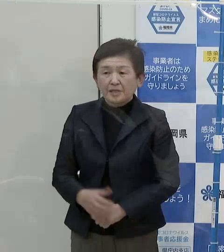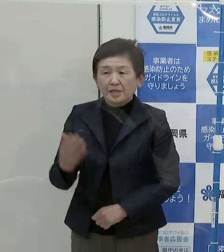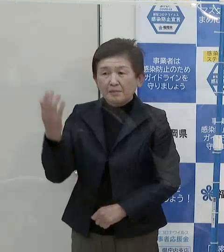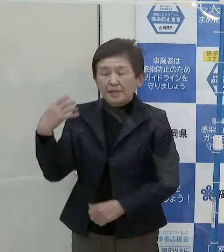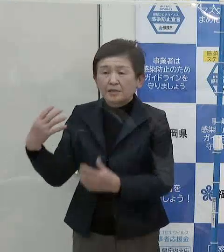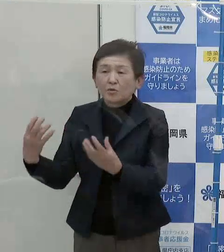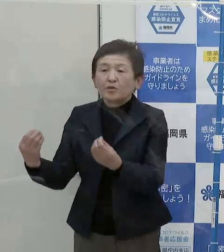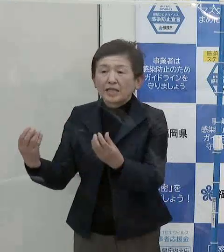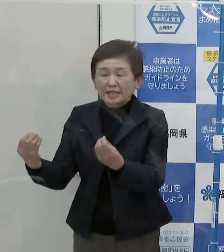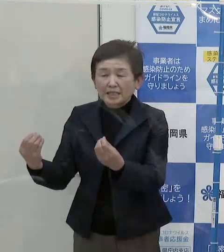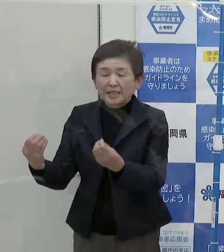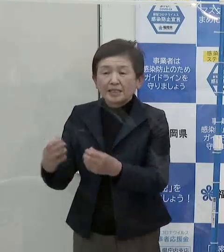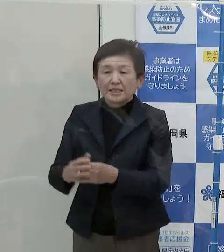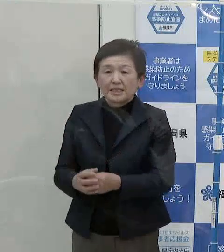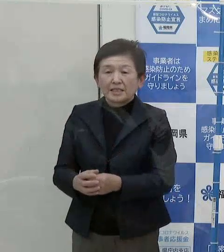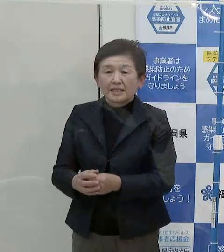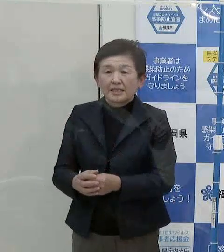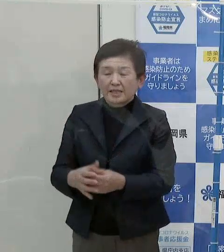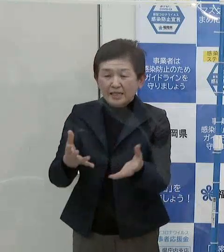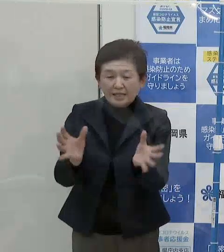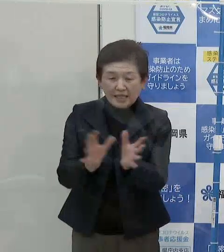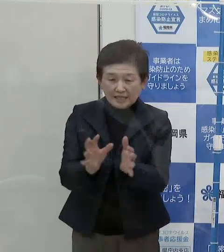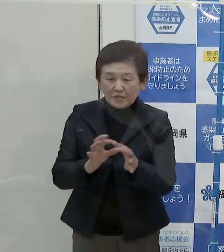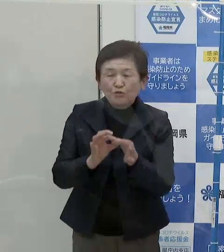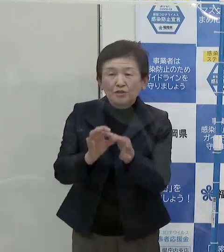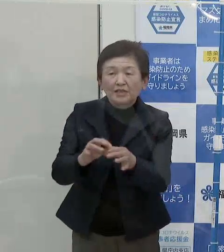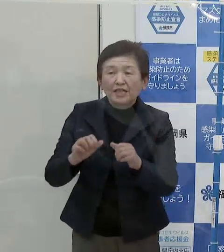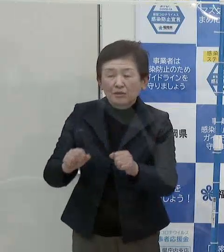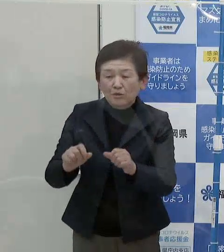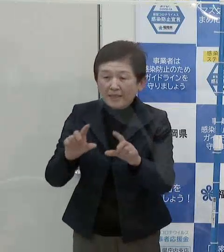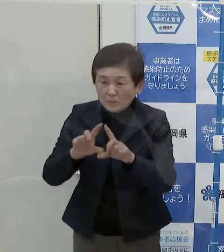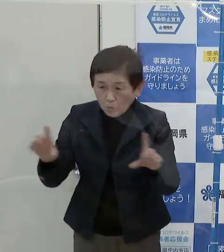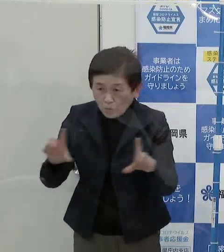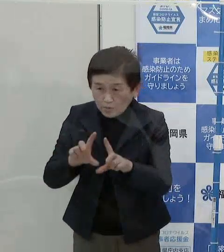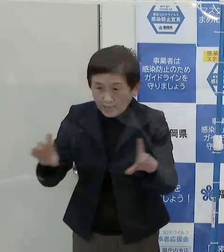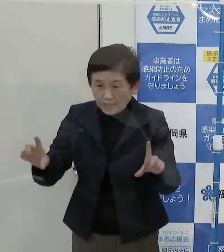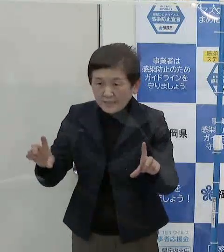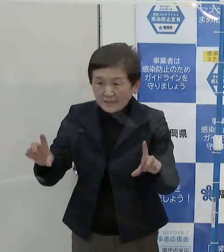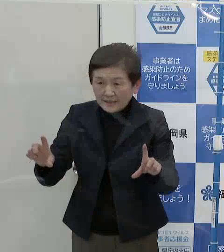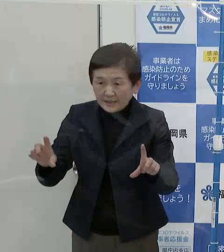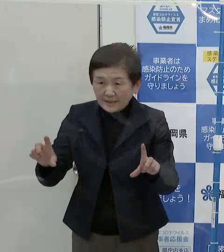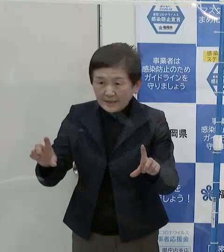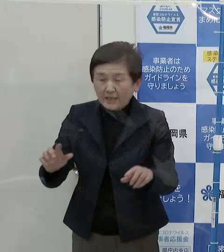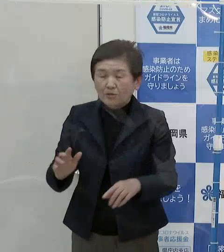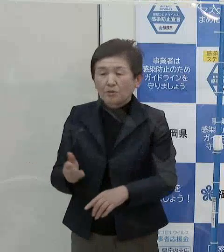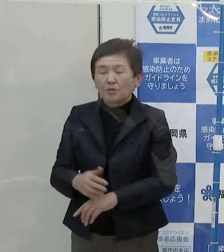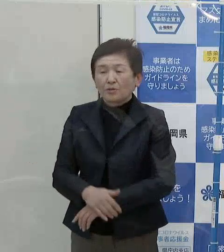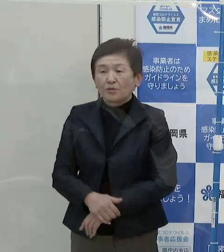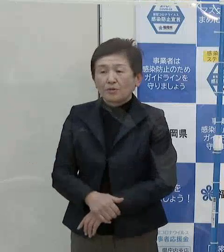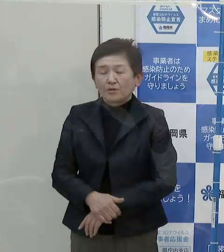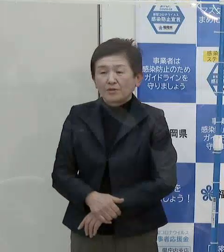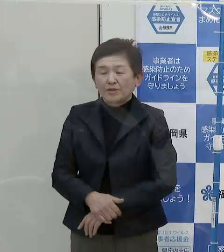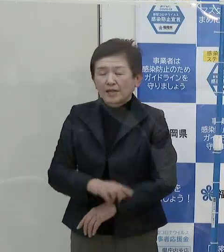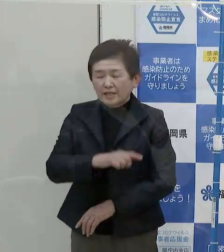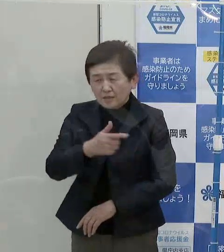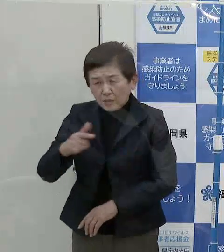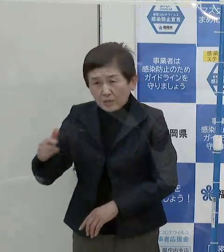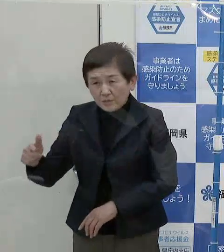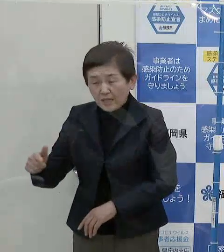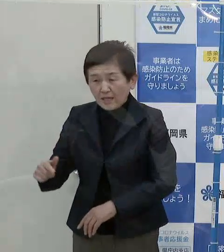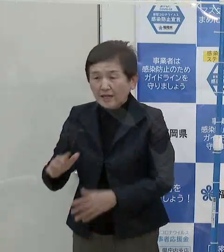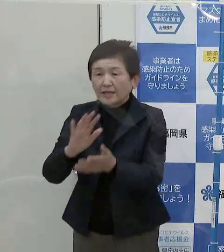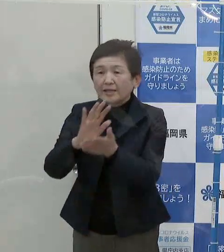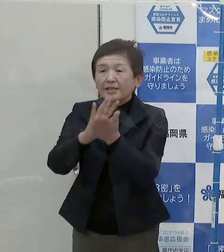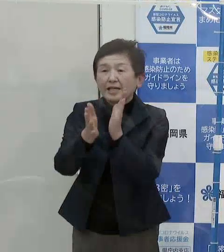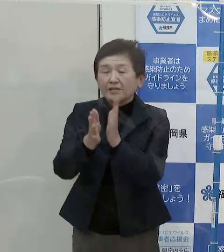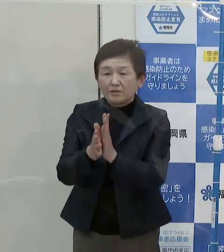ートのその団体を通じてやるというのは、それはもう当然ずっとやってきたわけでございますけれども、いろんな県